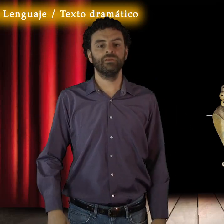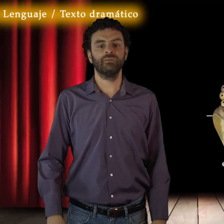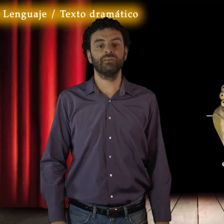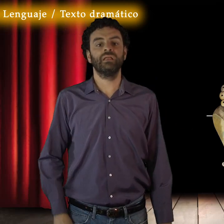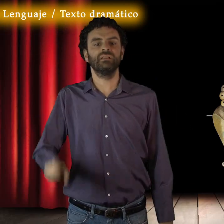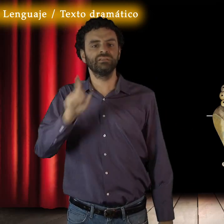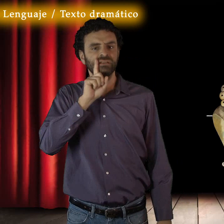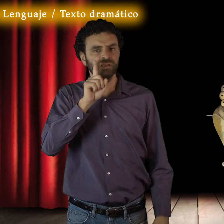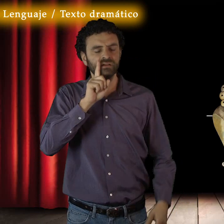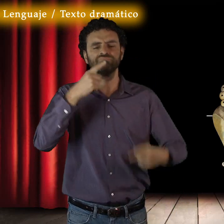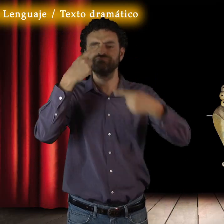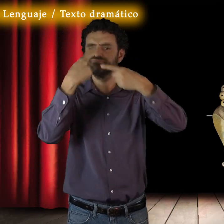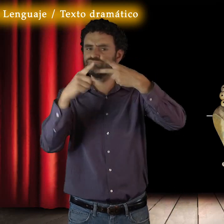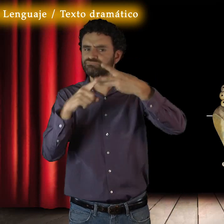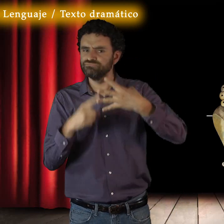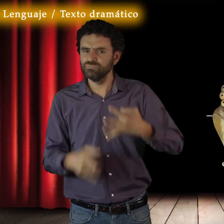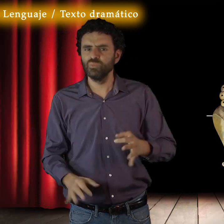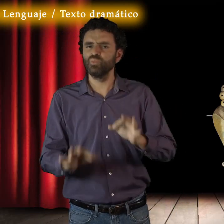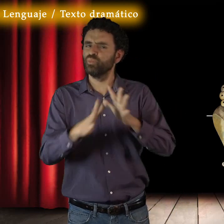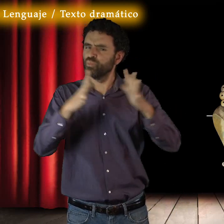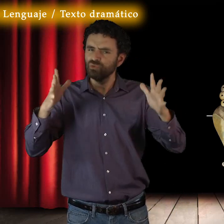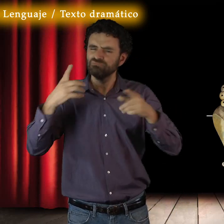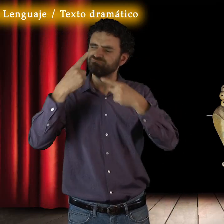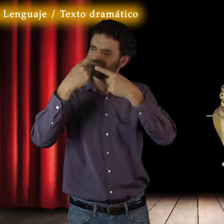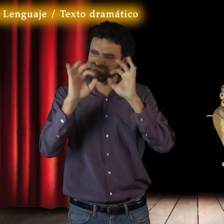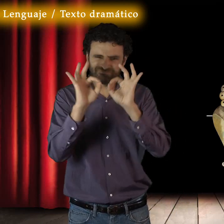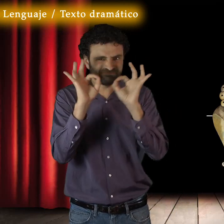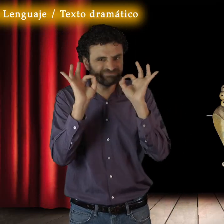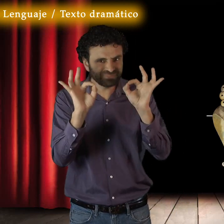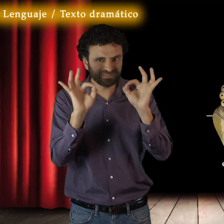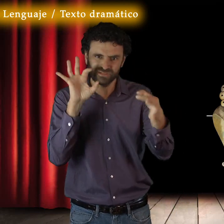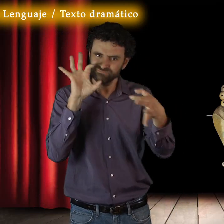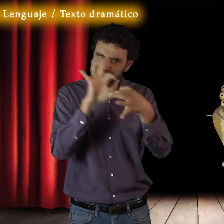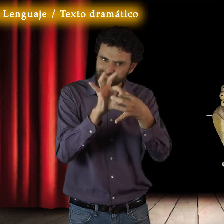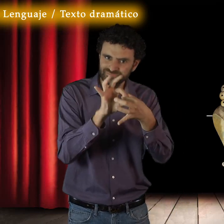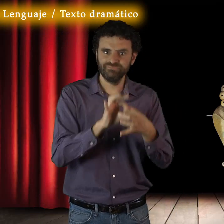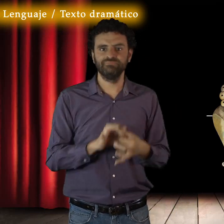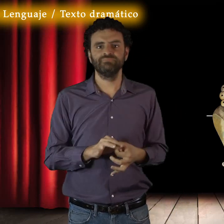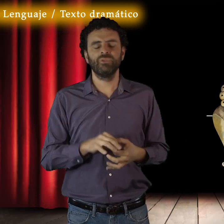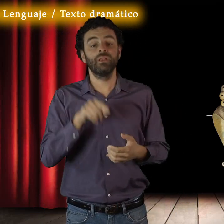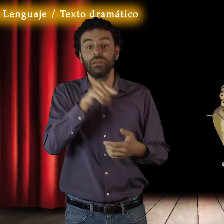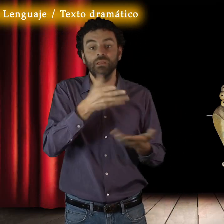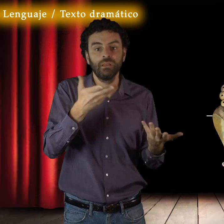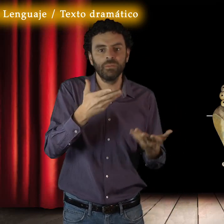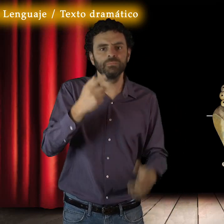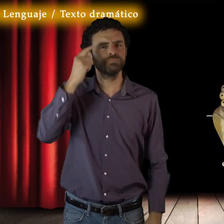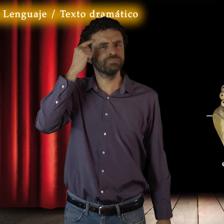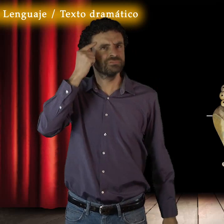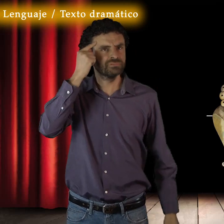dramático tiene características muy especiales ya que está pensado y escrito para ser